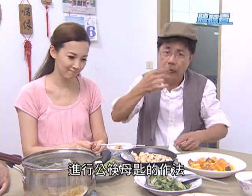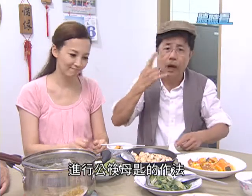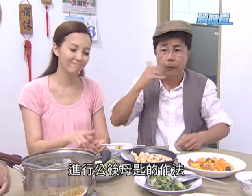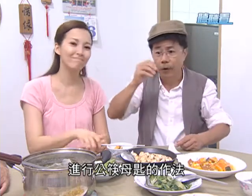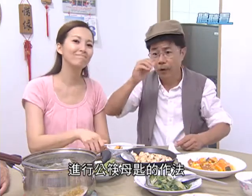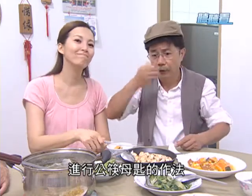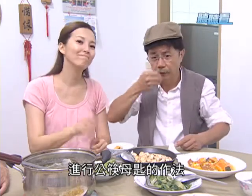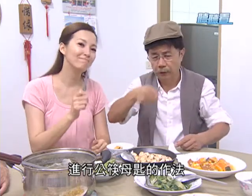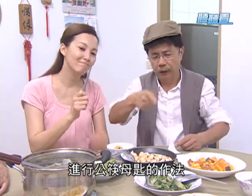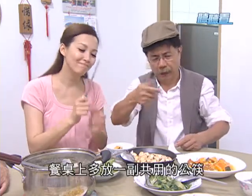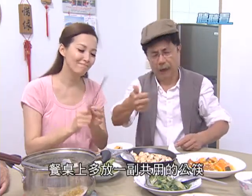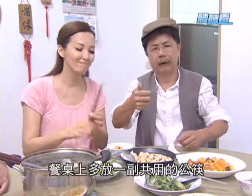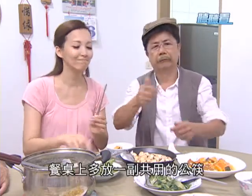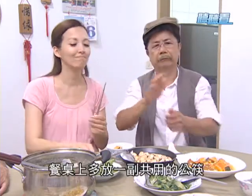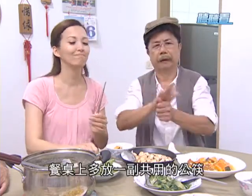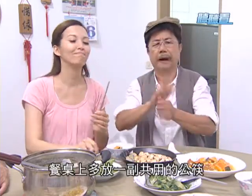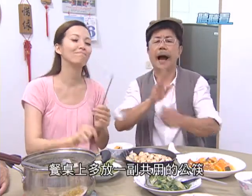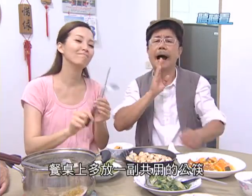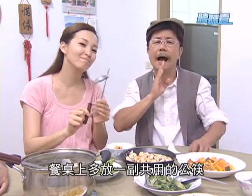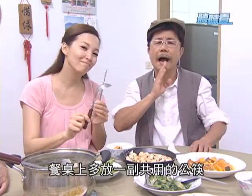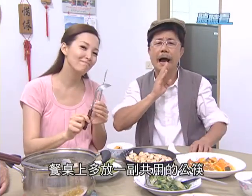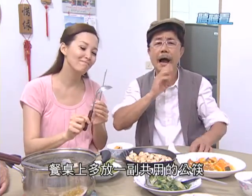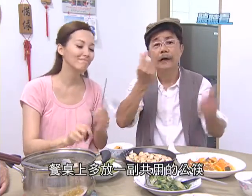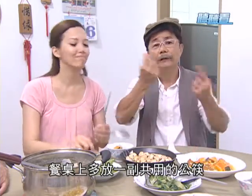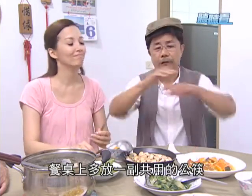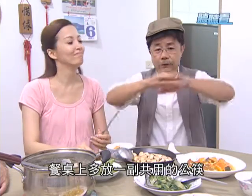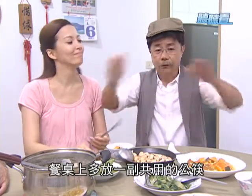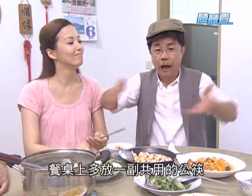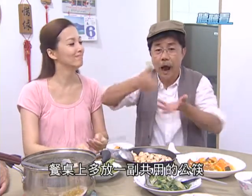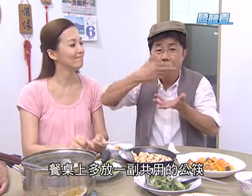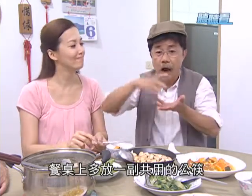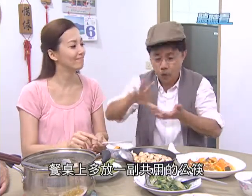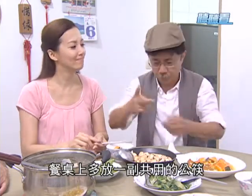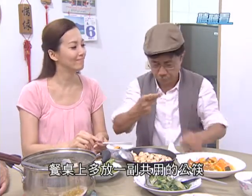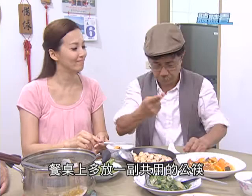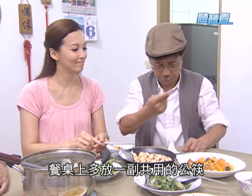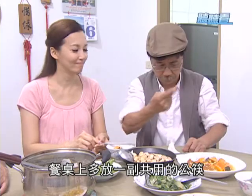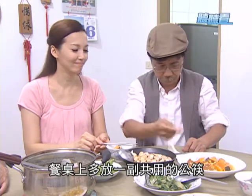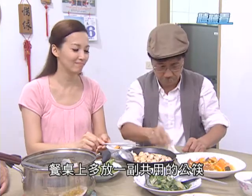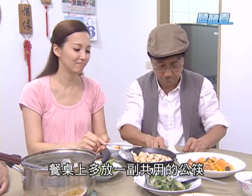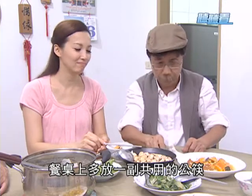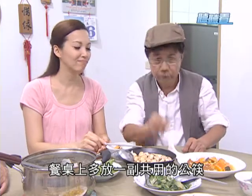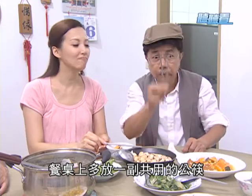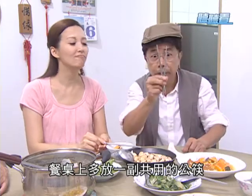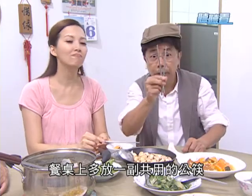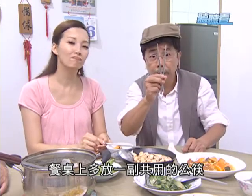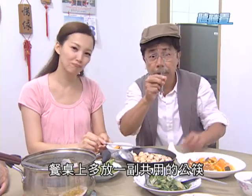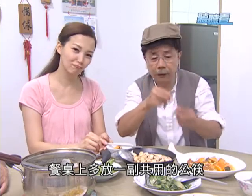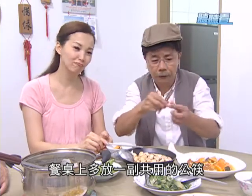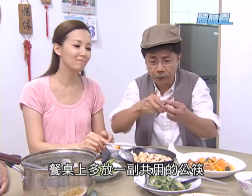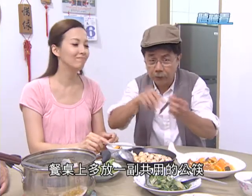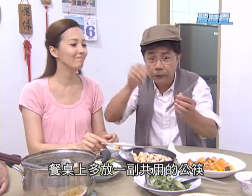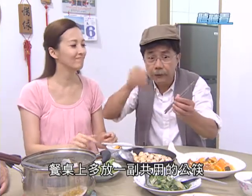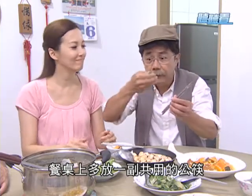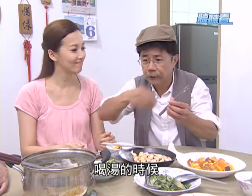的。餐桌上啊，多放一副共用的公筷；喝汤的时